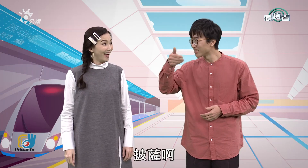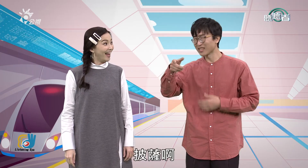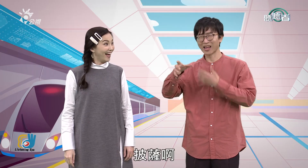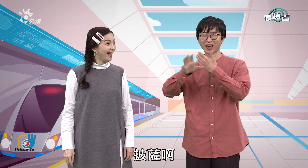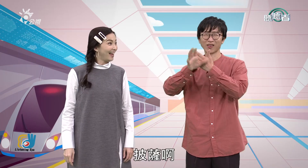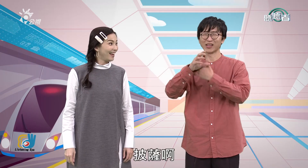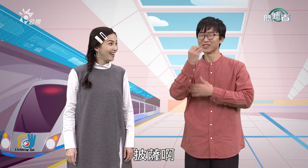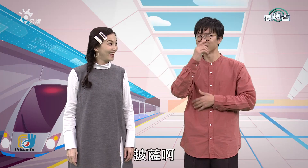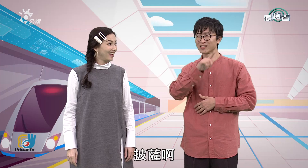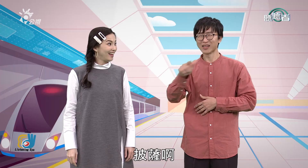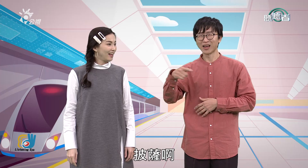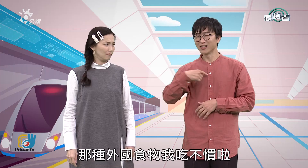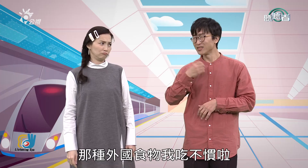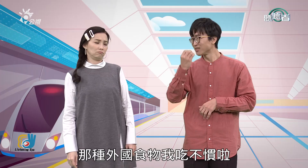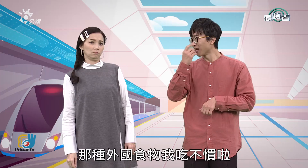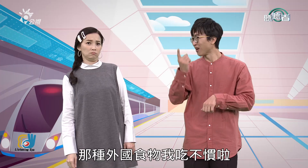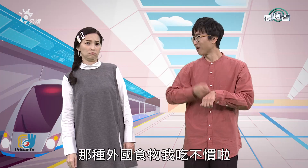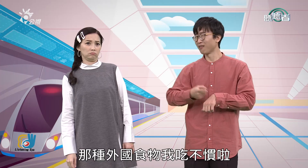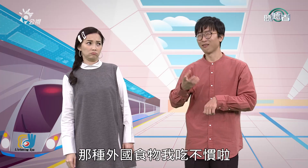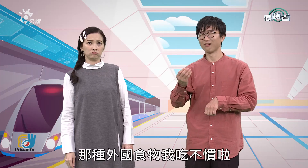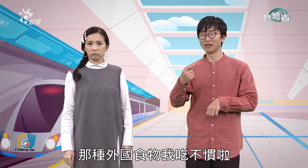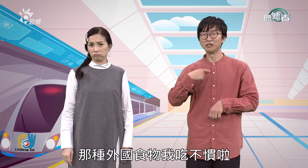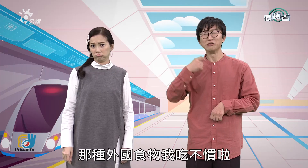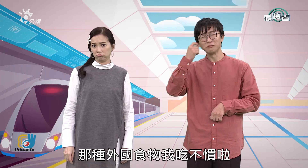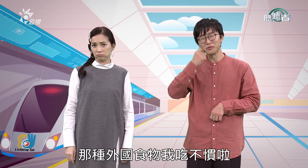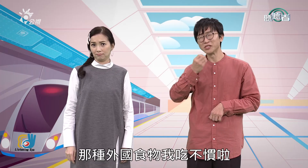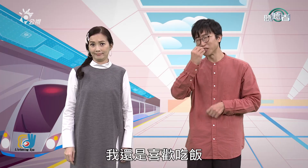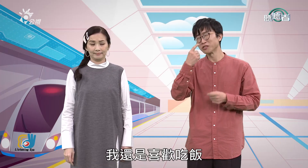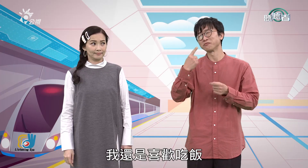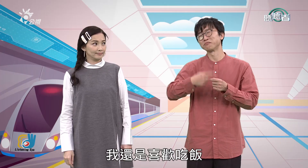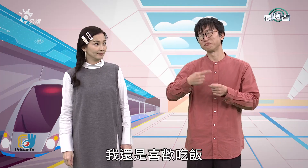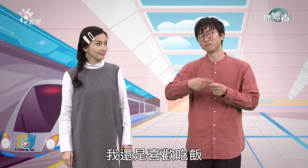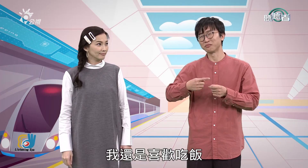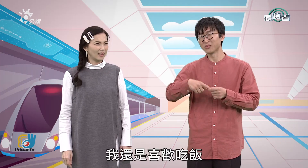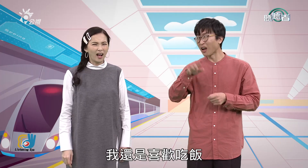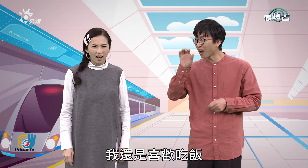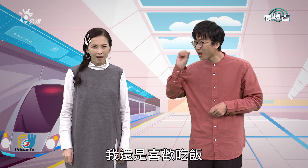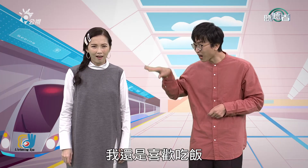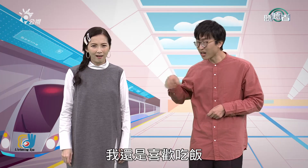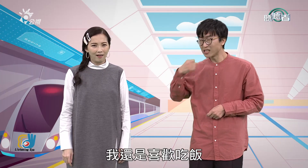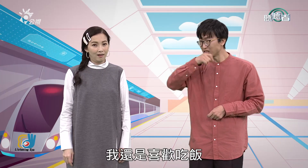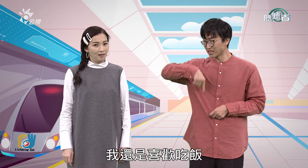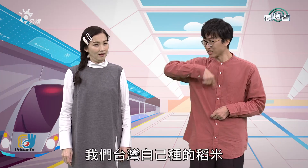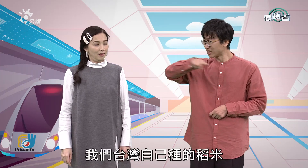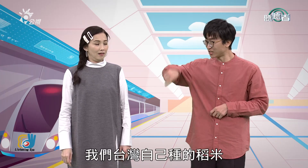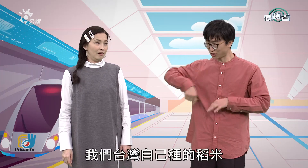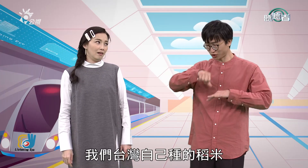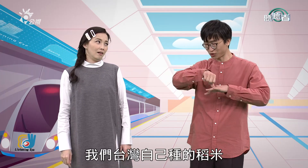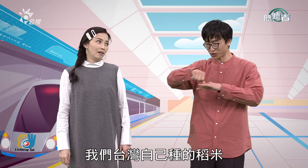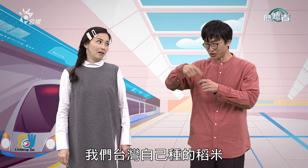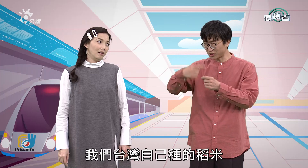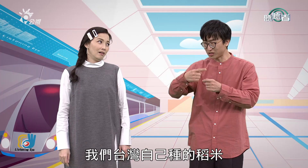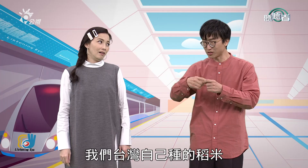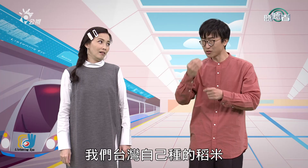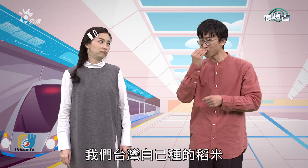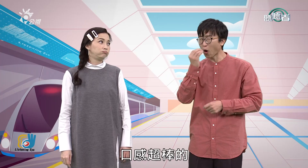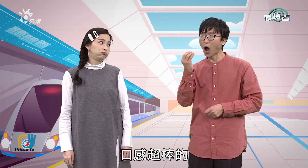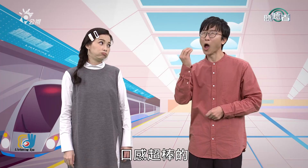披萨，那种外国食物我吃不惯了，我还是喜欢吃饭。我们台湾自己种的稻米口